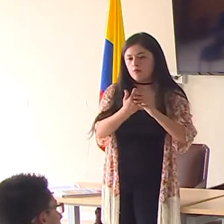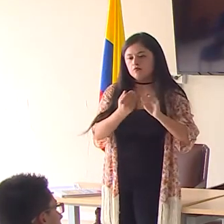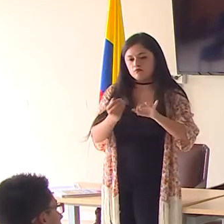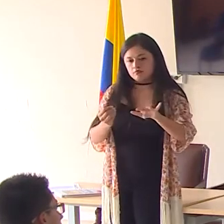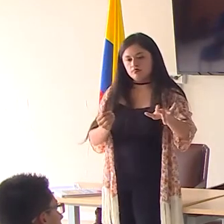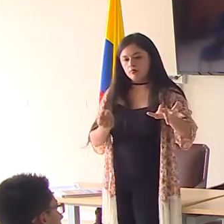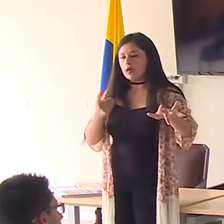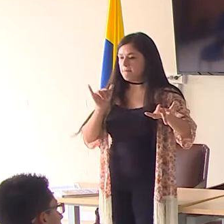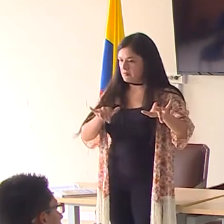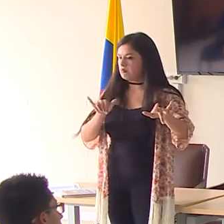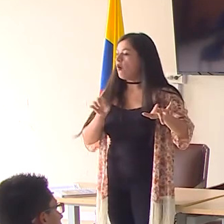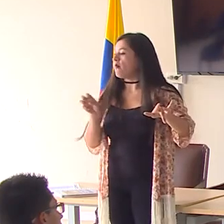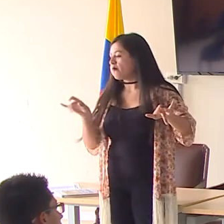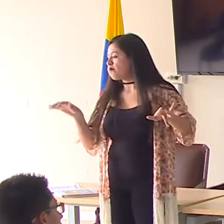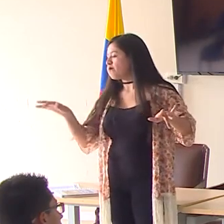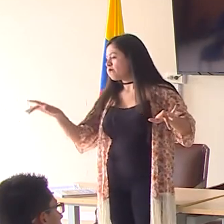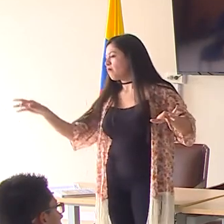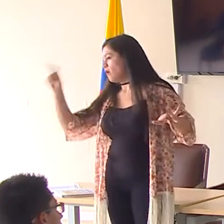la ciudad